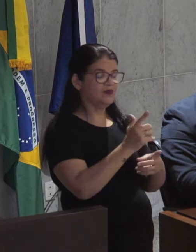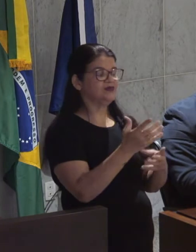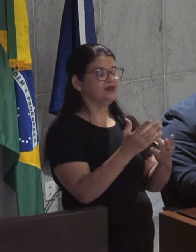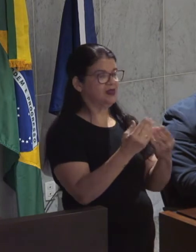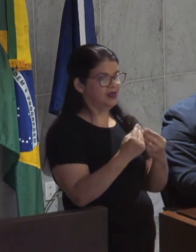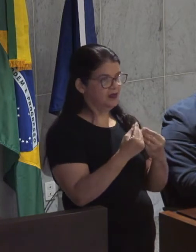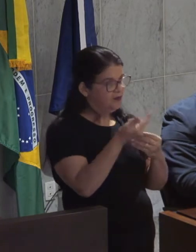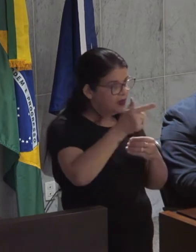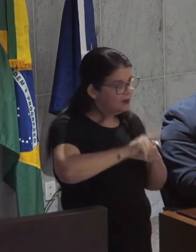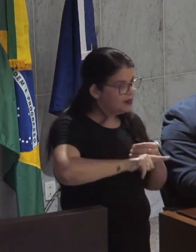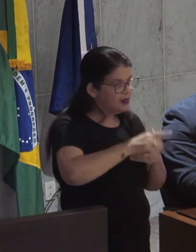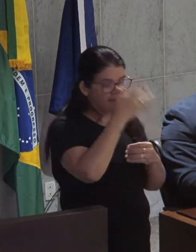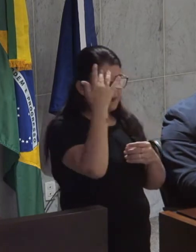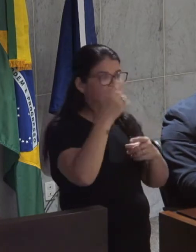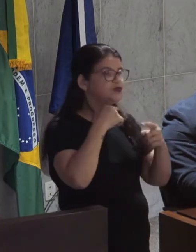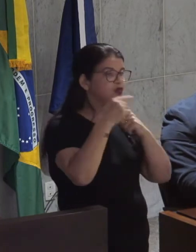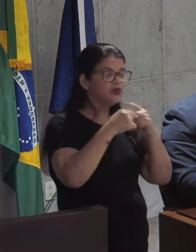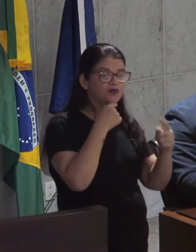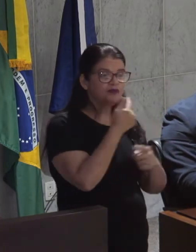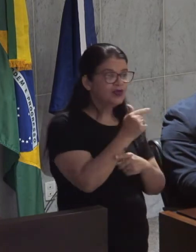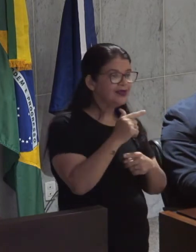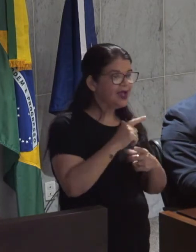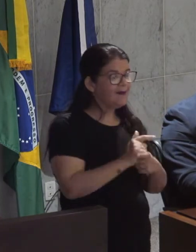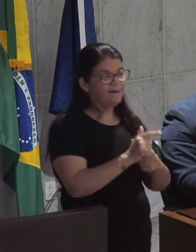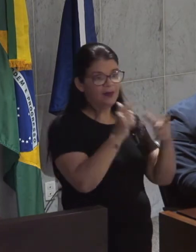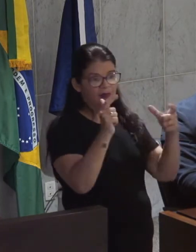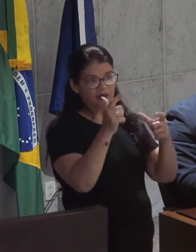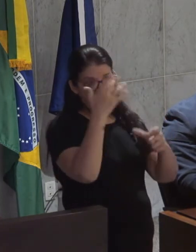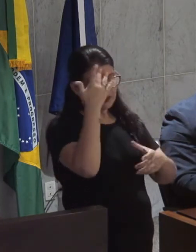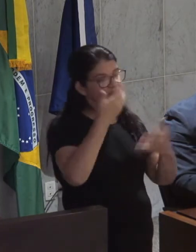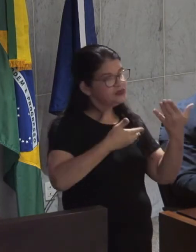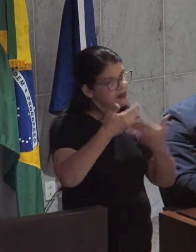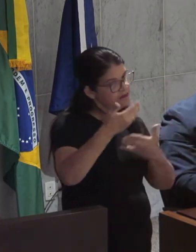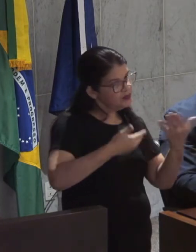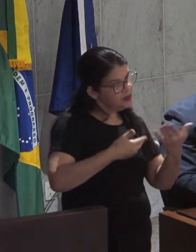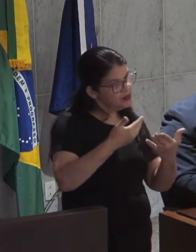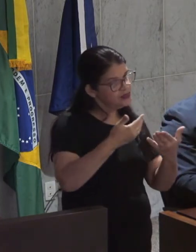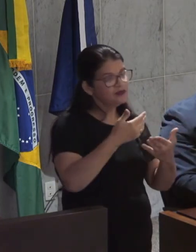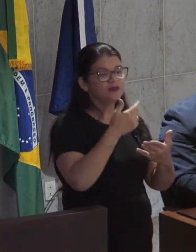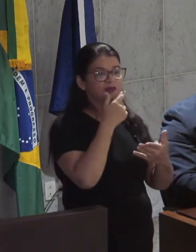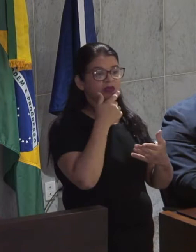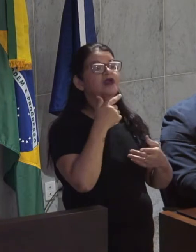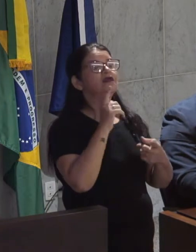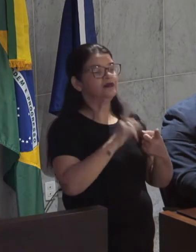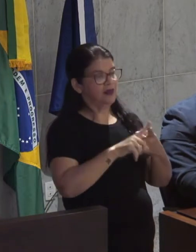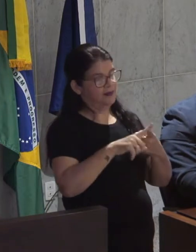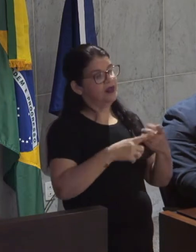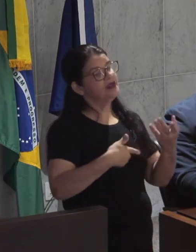Deixa eu repetir para ninguém ficar com dúvida. Grande parte dos servidores, inclusive servidores federais,